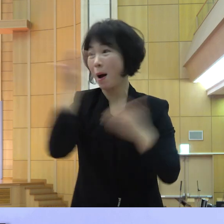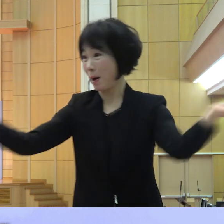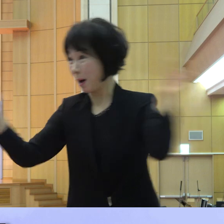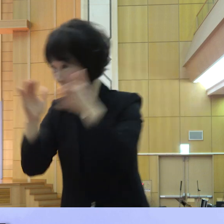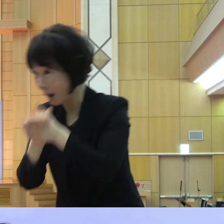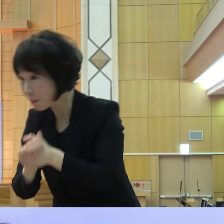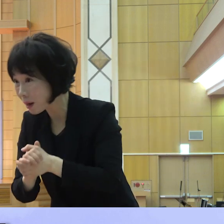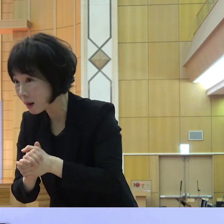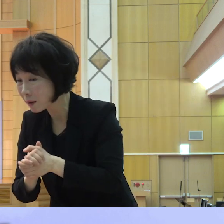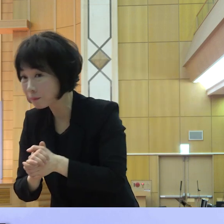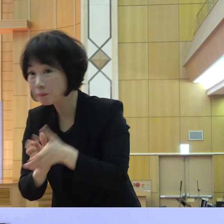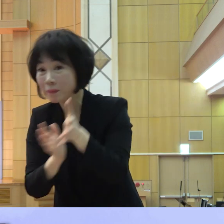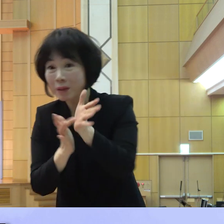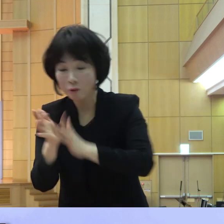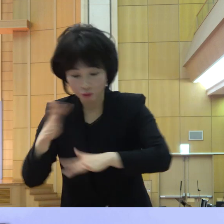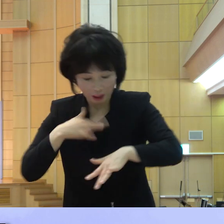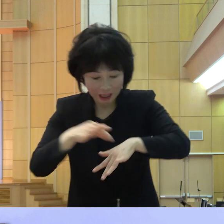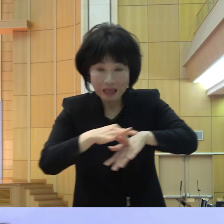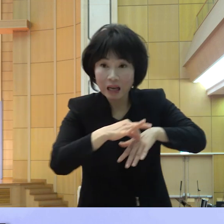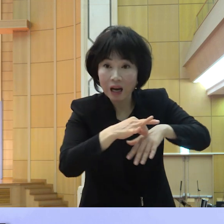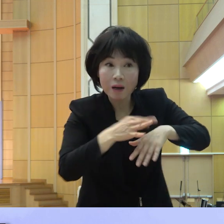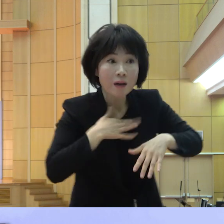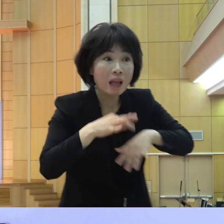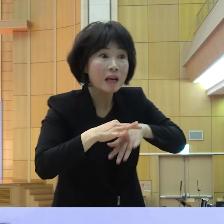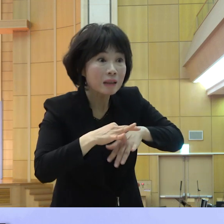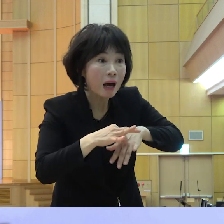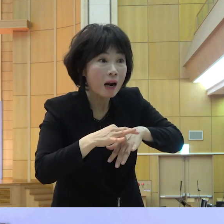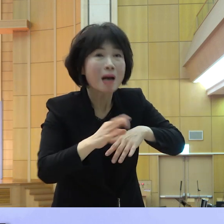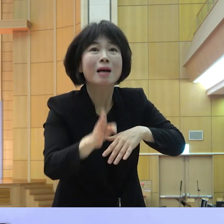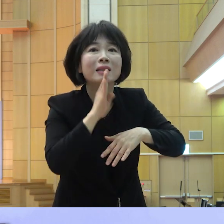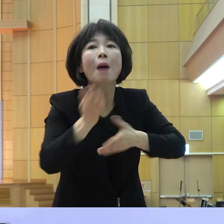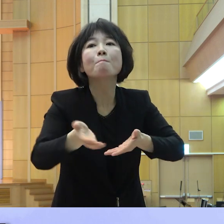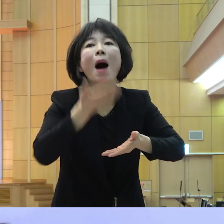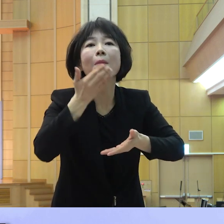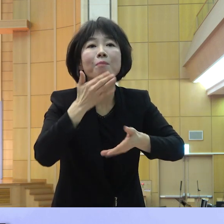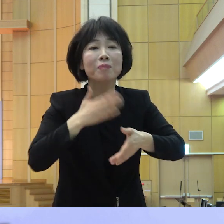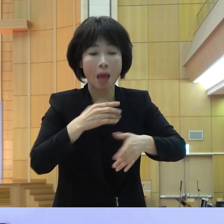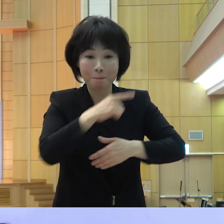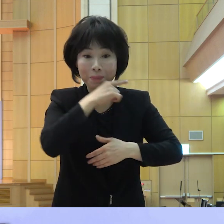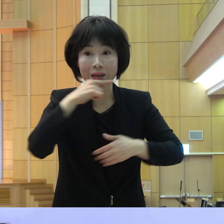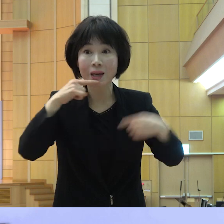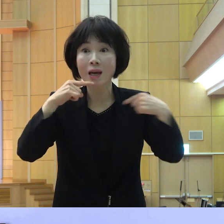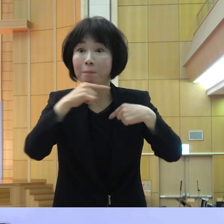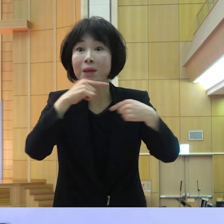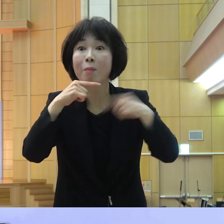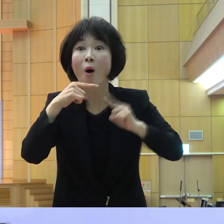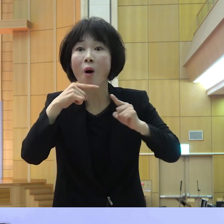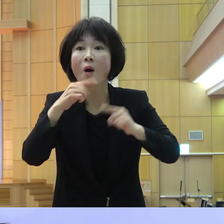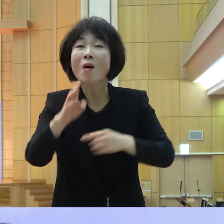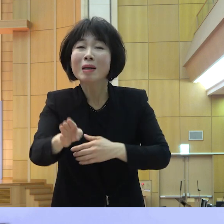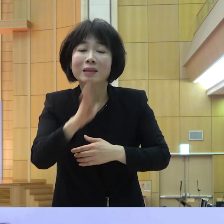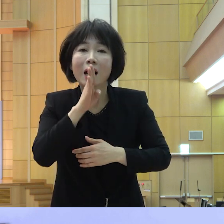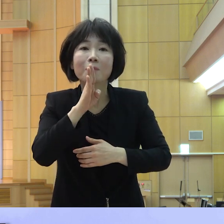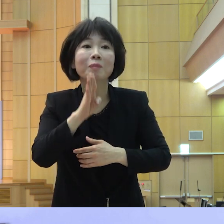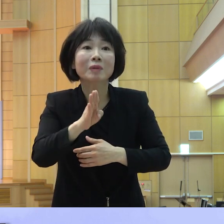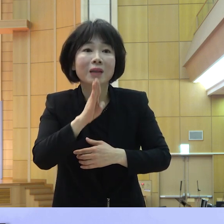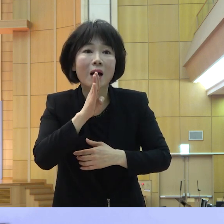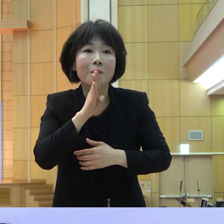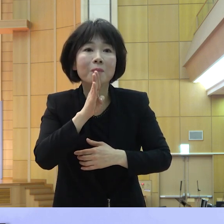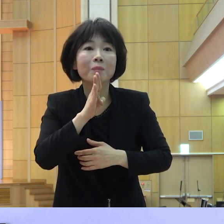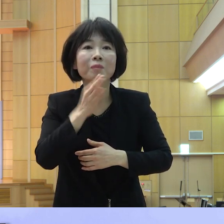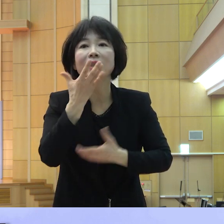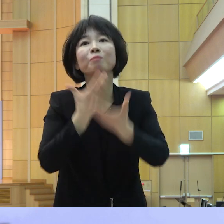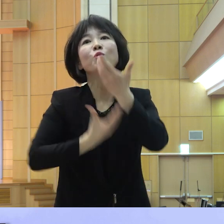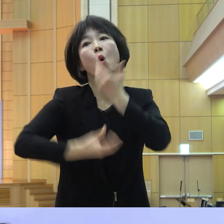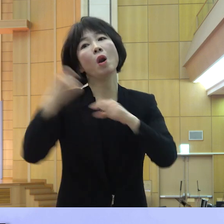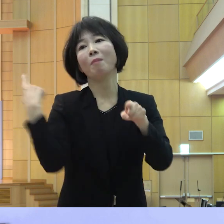살리리니 내 살은 참된 양식이요 내 피는 참된 음료로다. 그래서 성찬식 하는 거예요. 마태복음